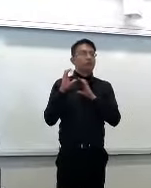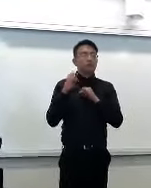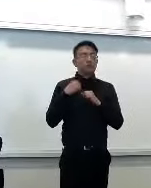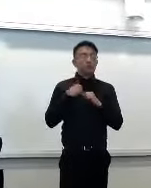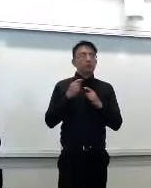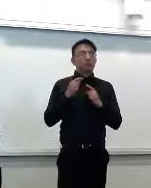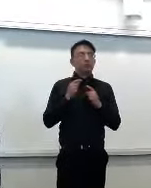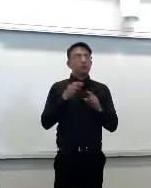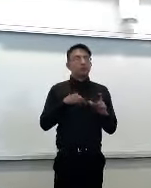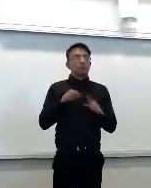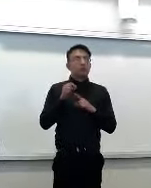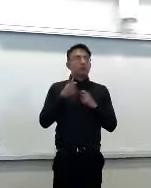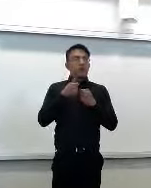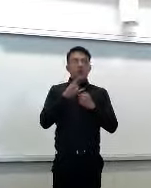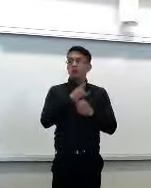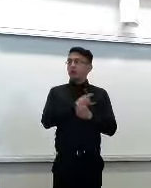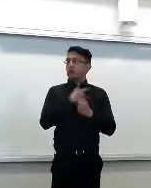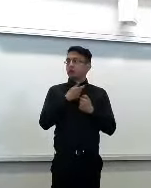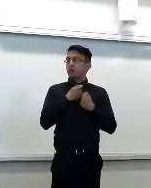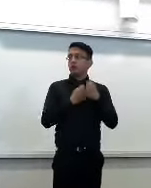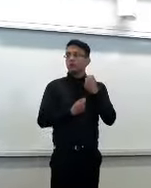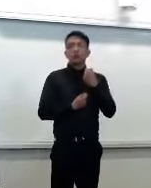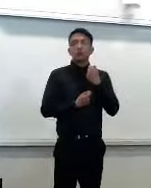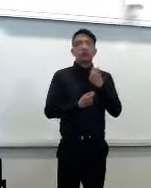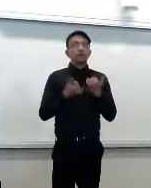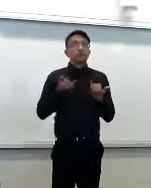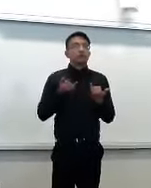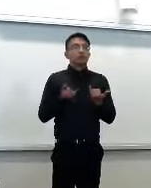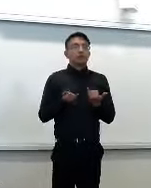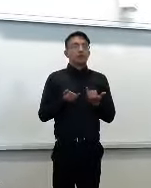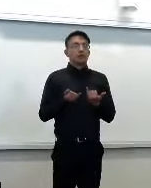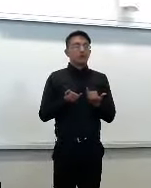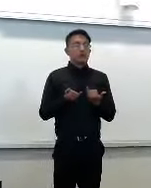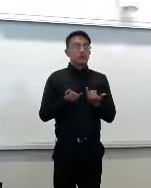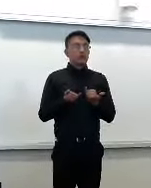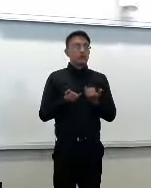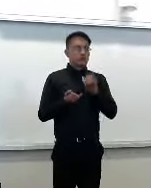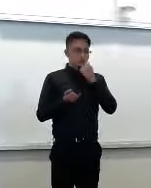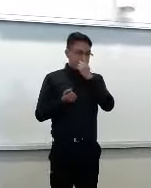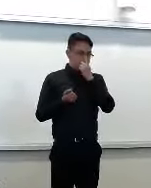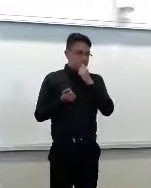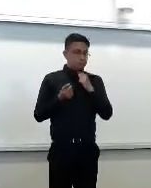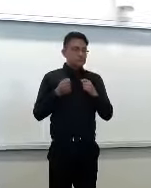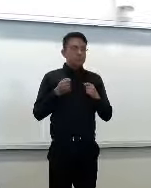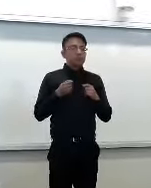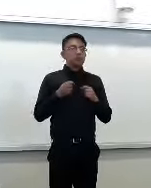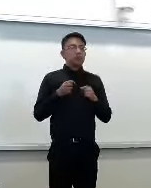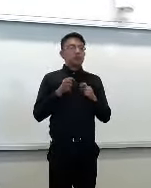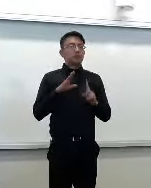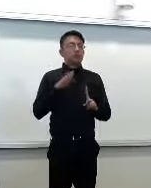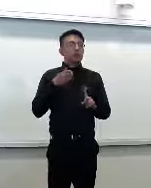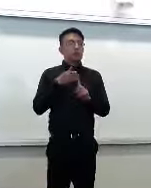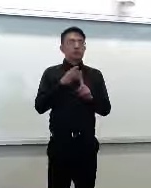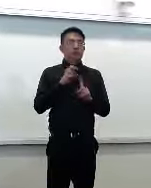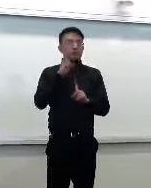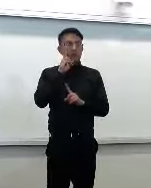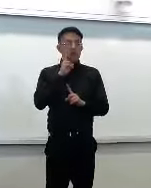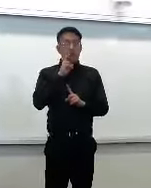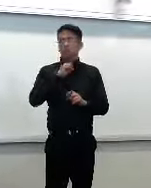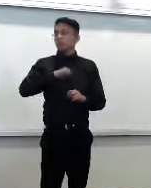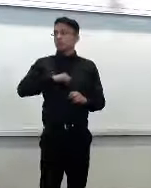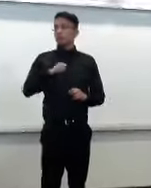de la Universidad del Rosario y actualmente se desempeña como es el encargado de la Dimensión de Sexualidad, Derechos